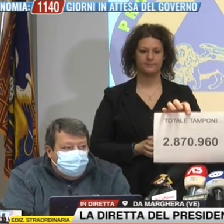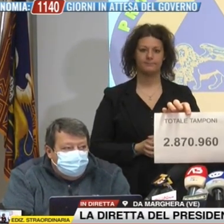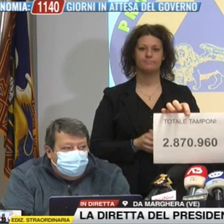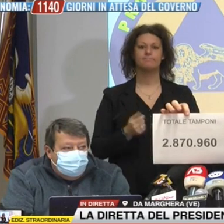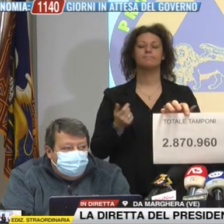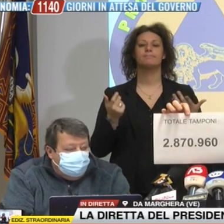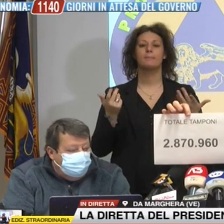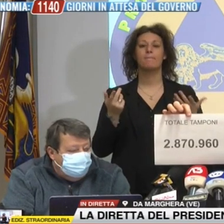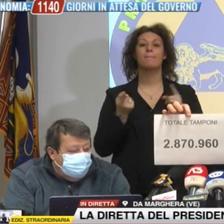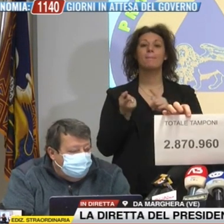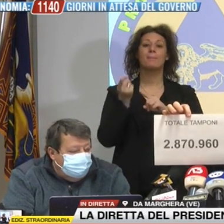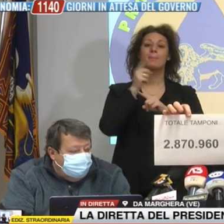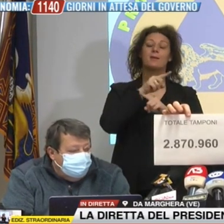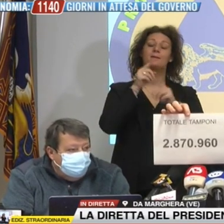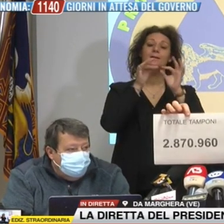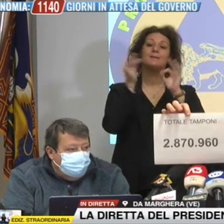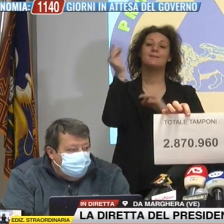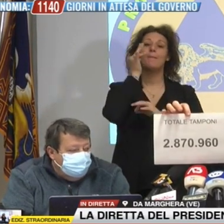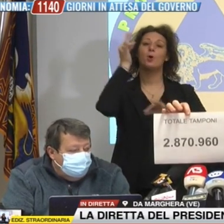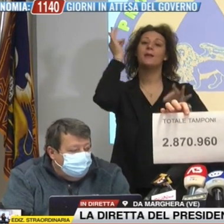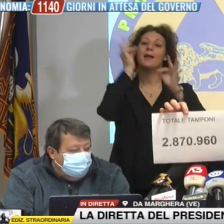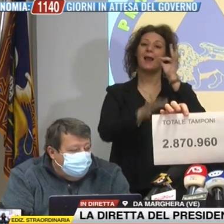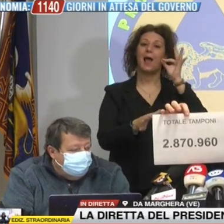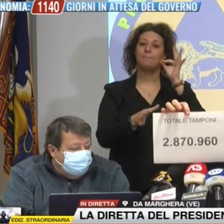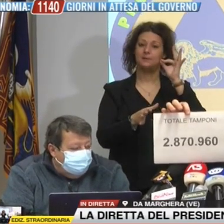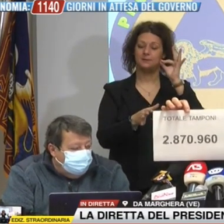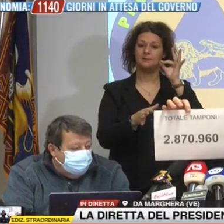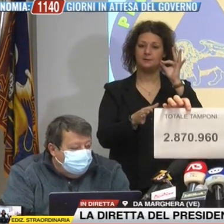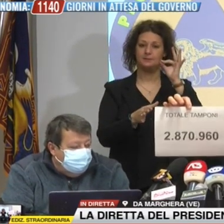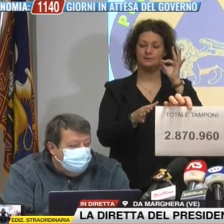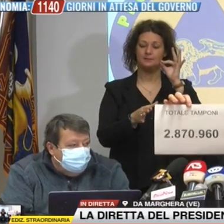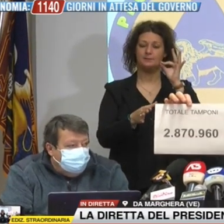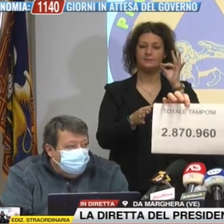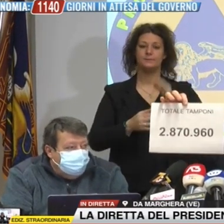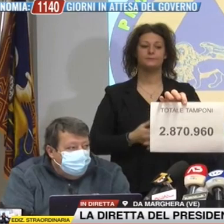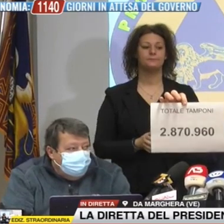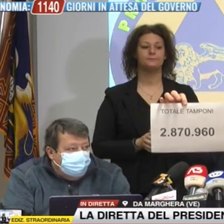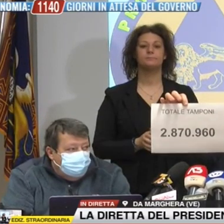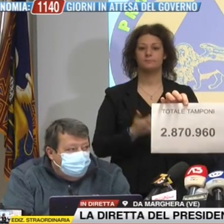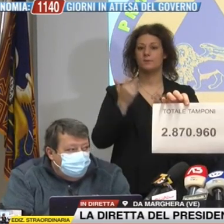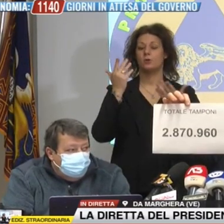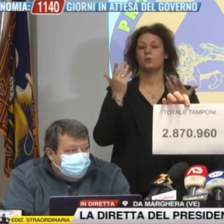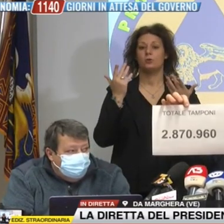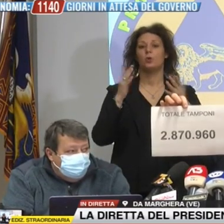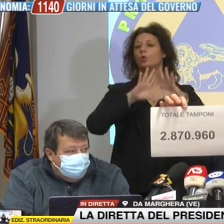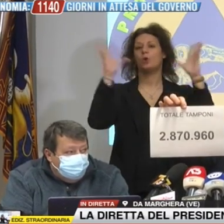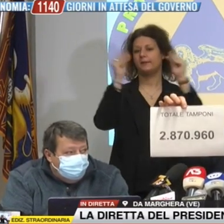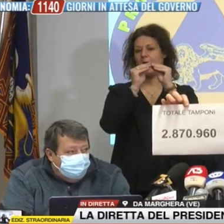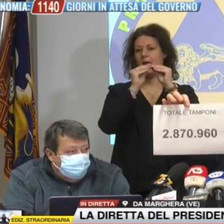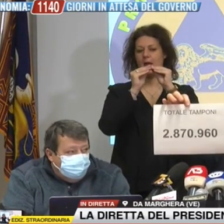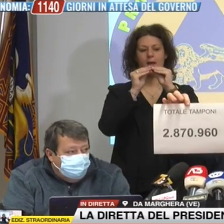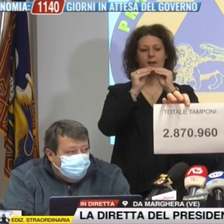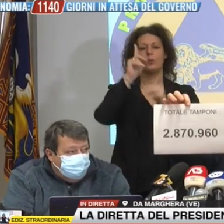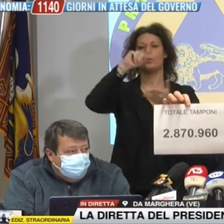I tamponi rapidi, quindi gli antigenici, sono stati nelle ultime 24, sono il totale, lo vedete,